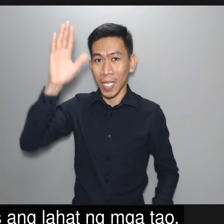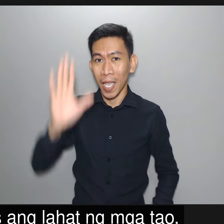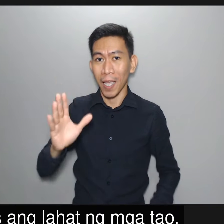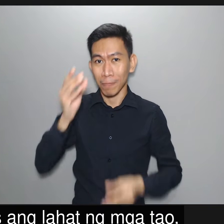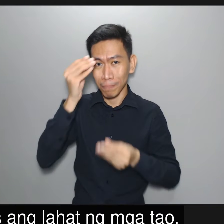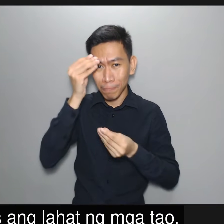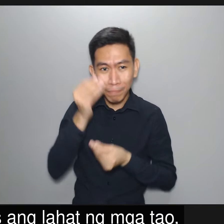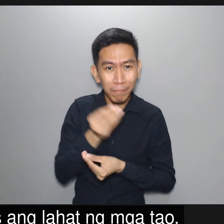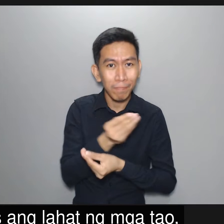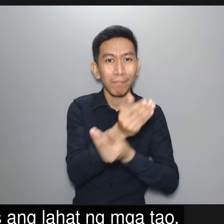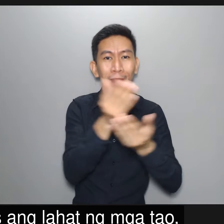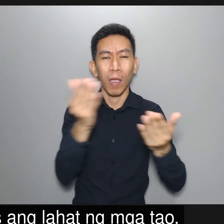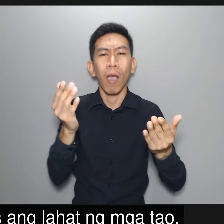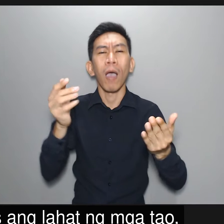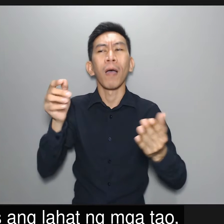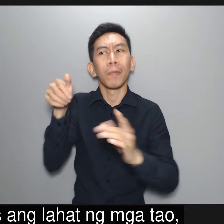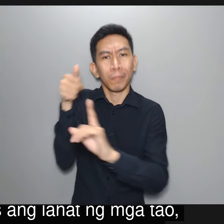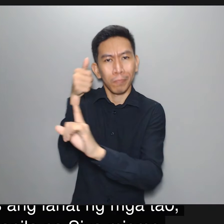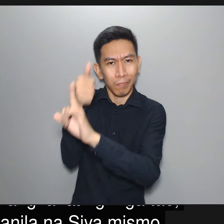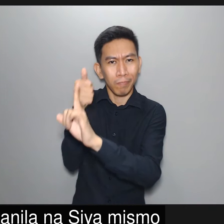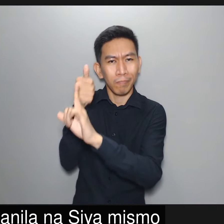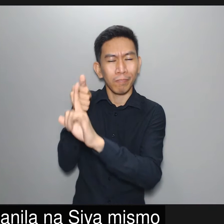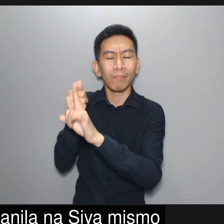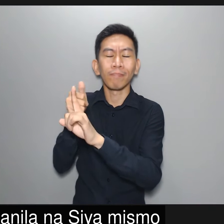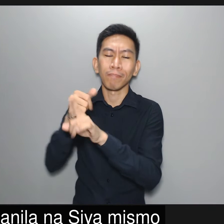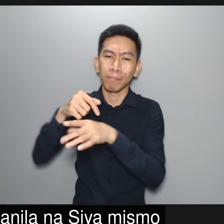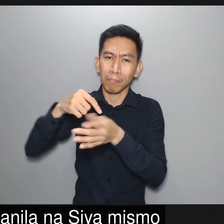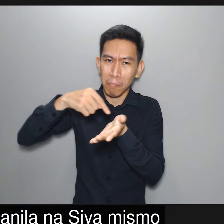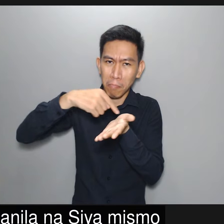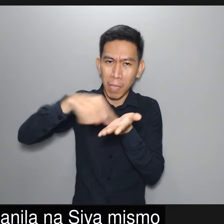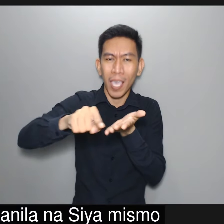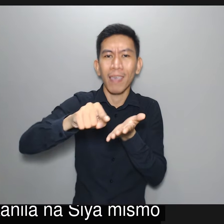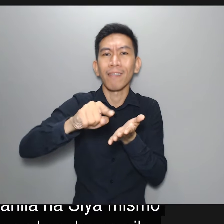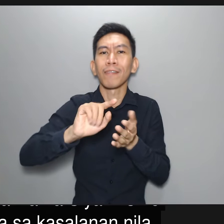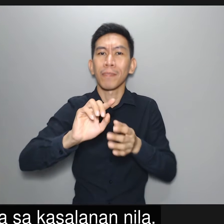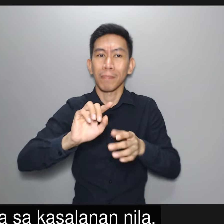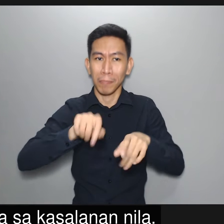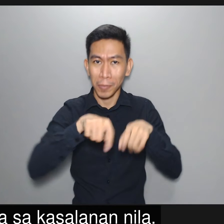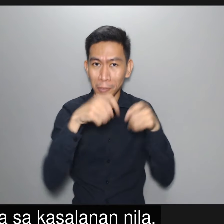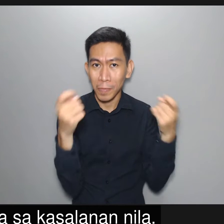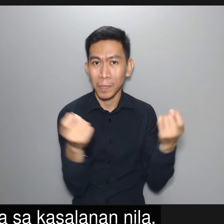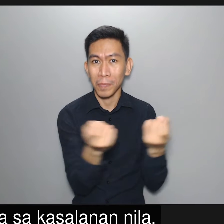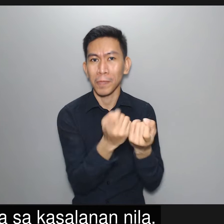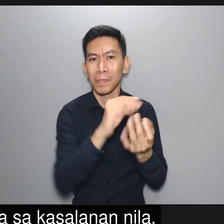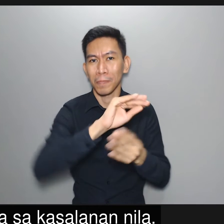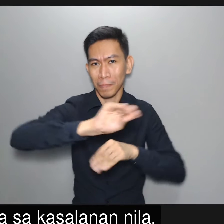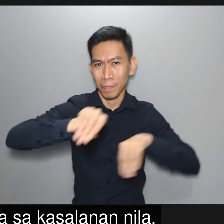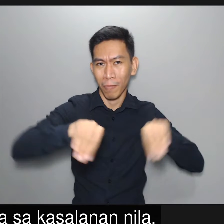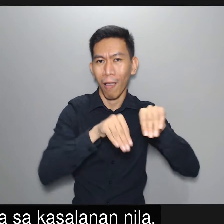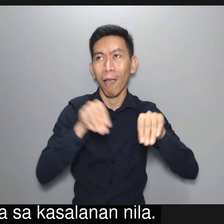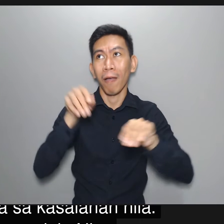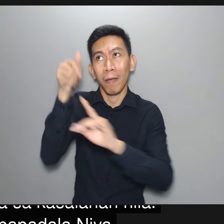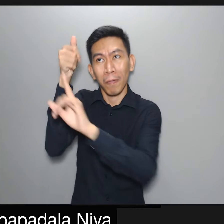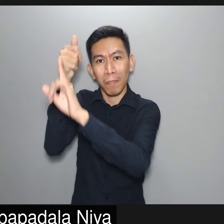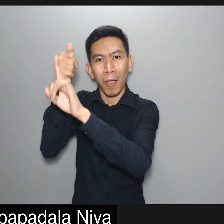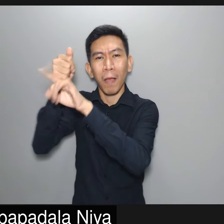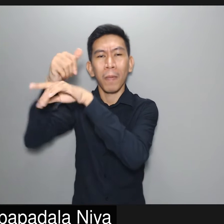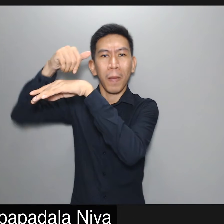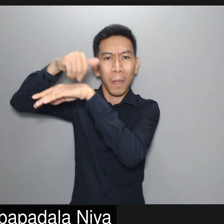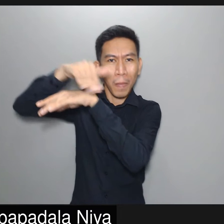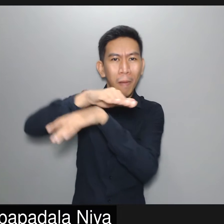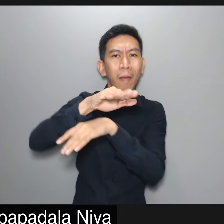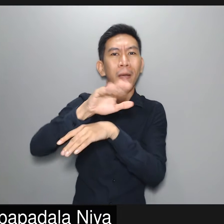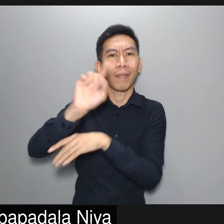ang magbabayad para sa kasalanan nila. Sinabi niya na ipapadala niya ang kanyang nag-iisang anak,